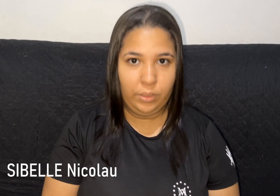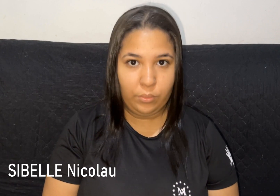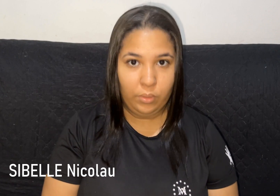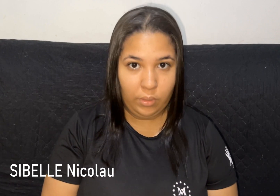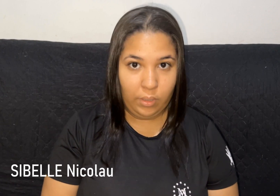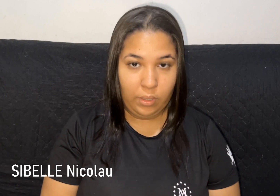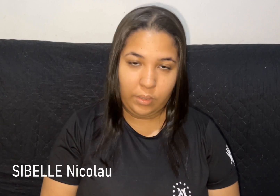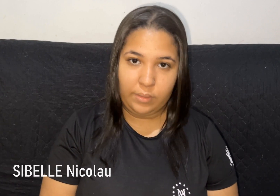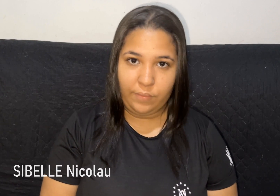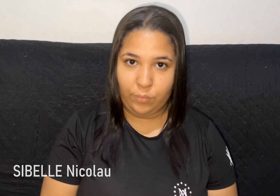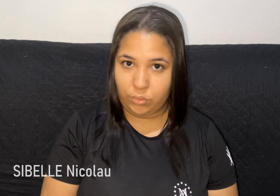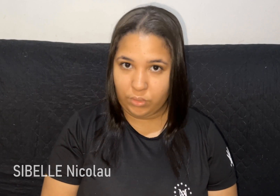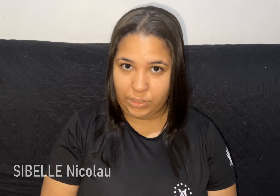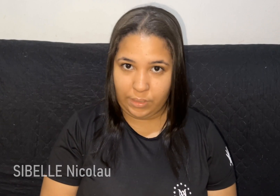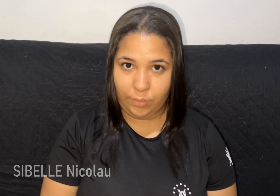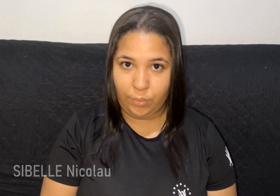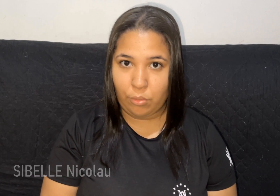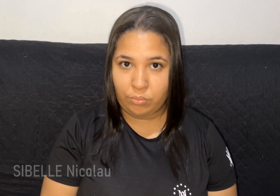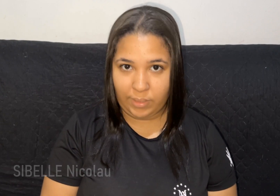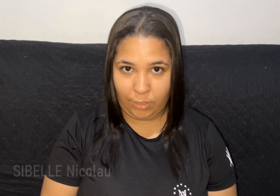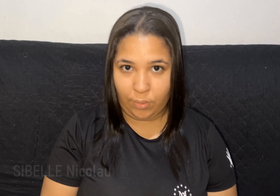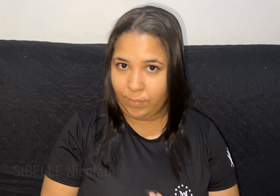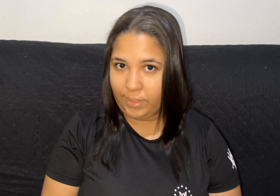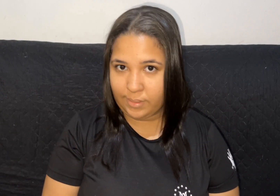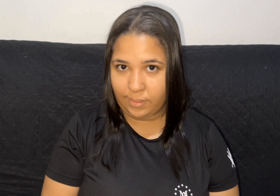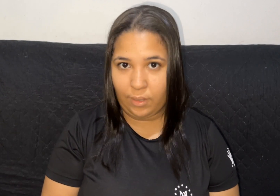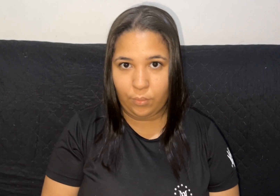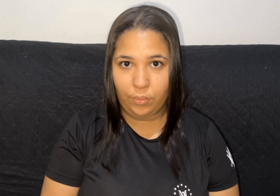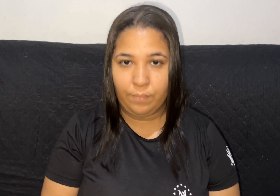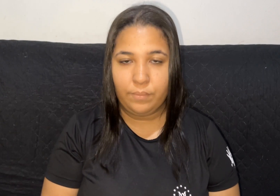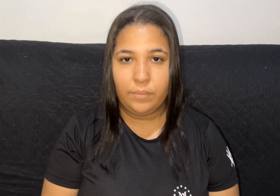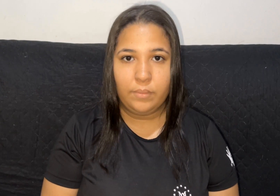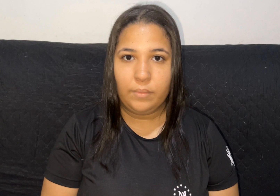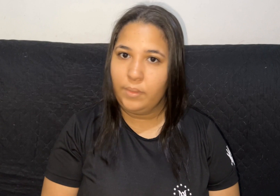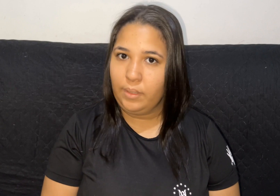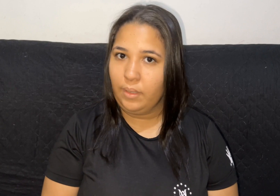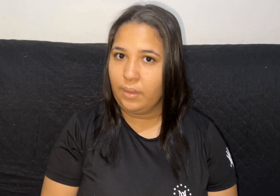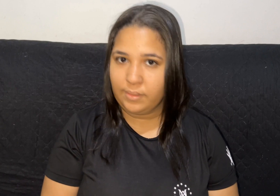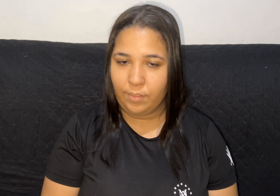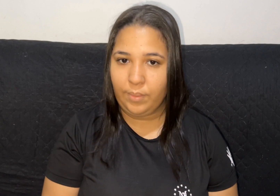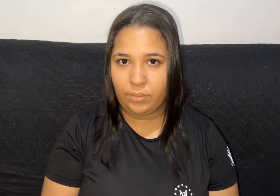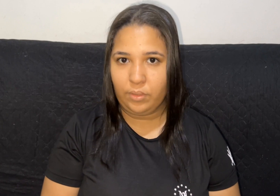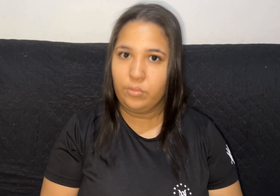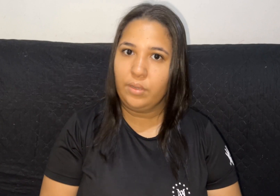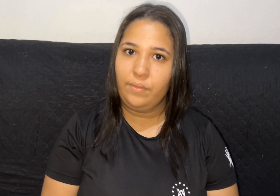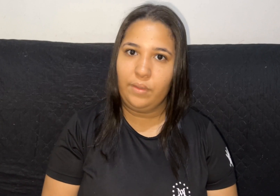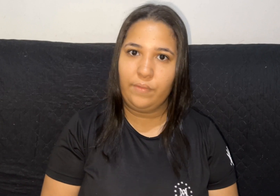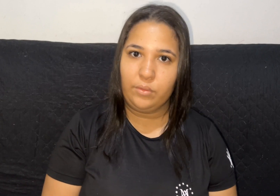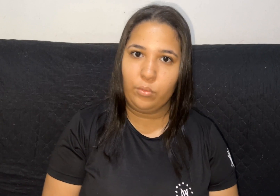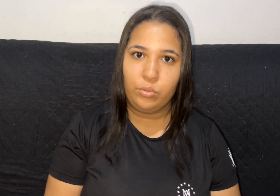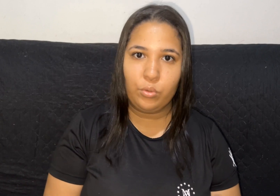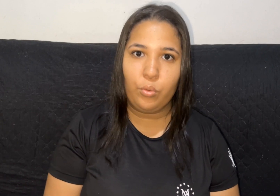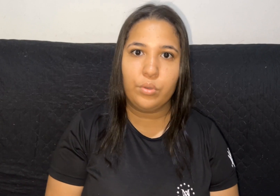comigo e teve um outro dia que eu encontrei com a Melissa na rua. E ela, sabendo que eu já havia feito alguns